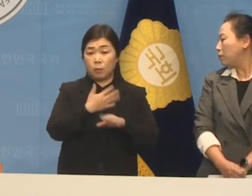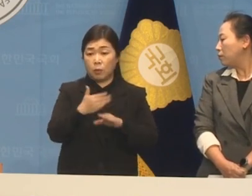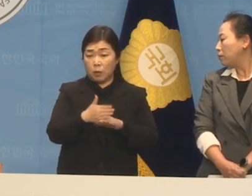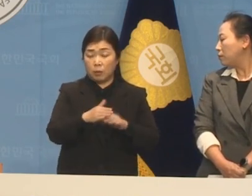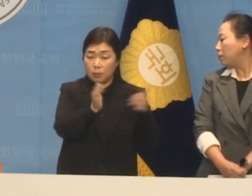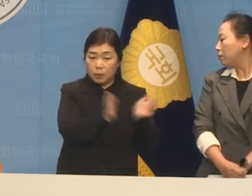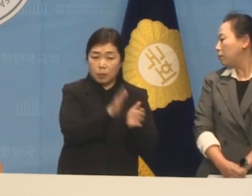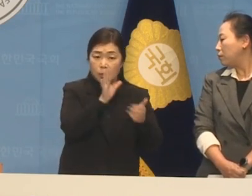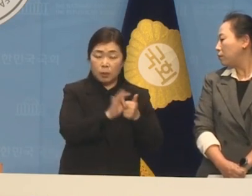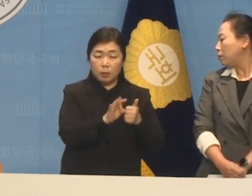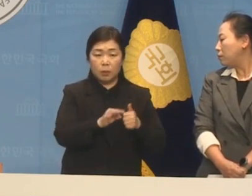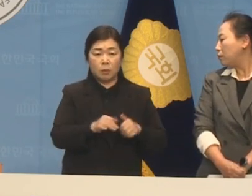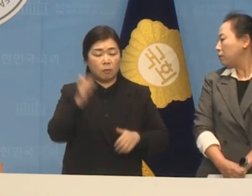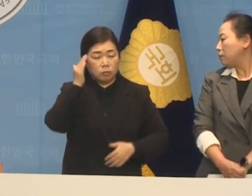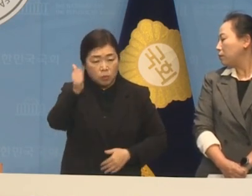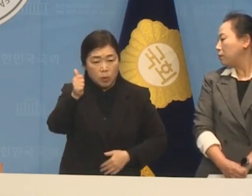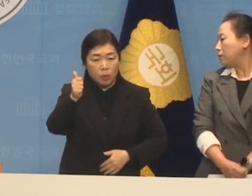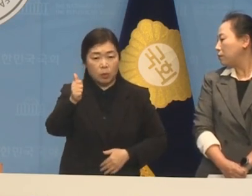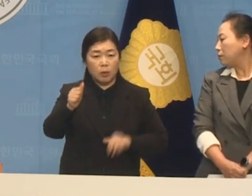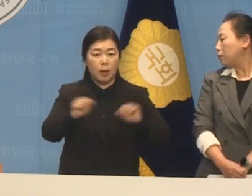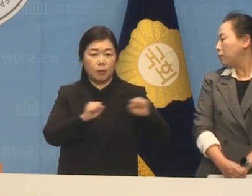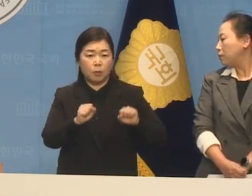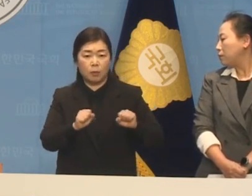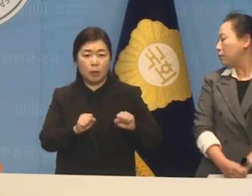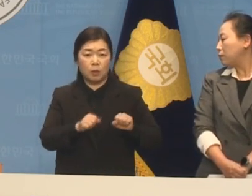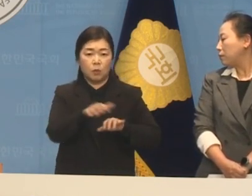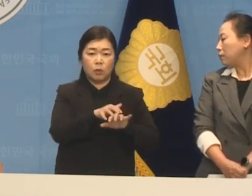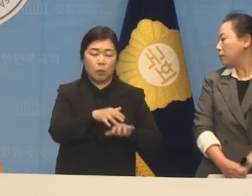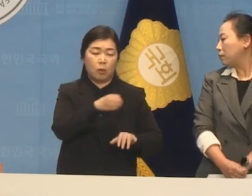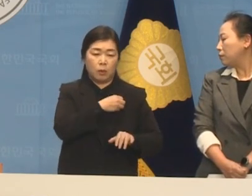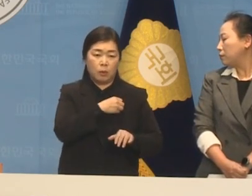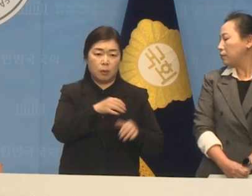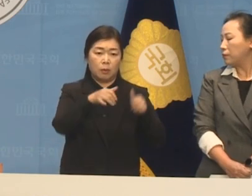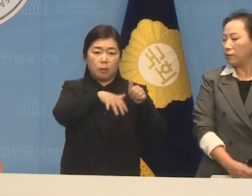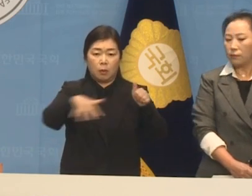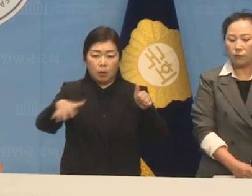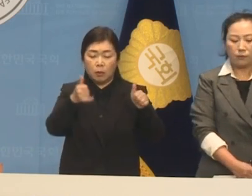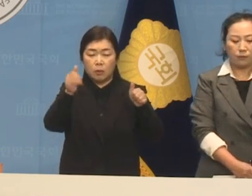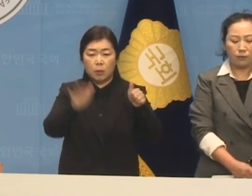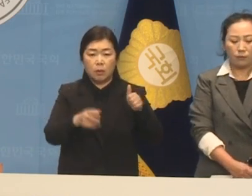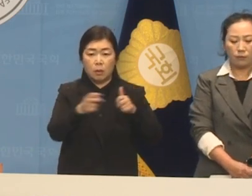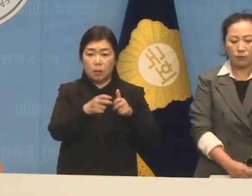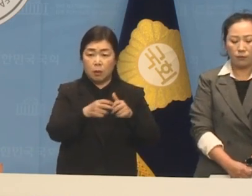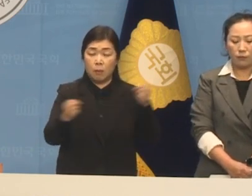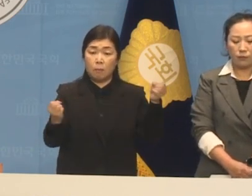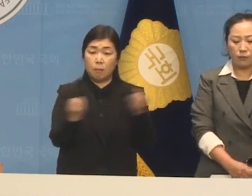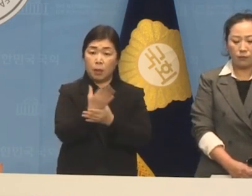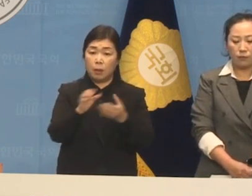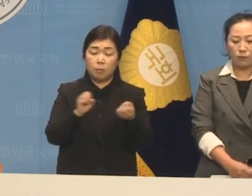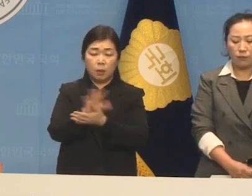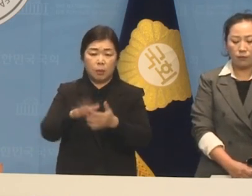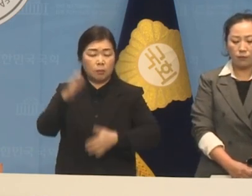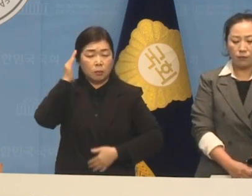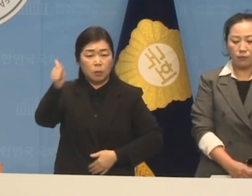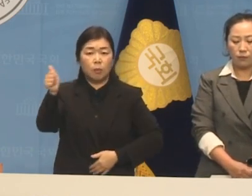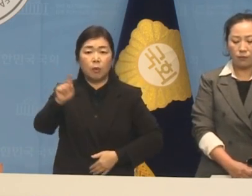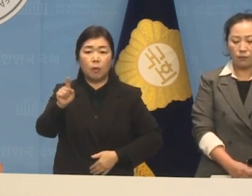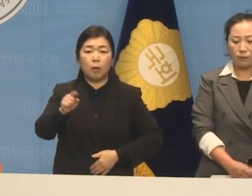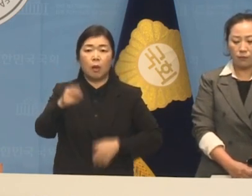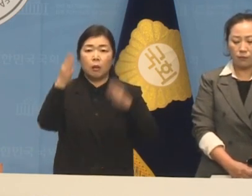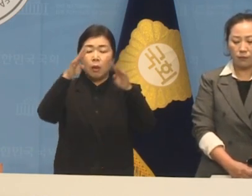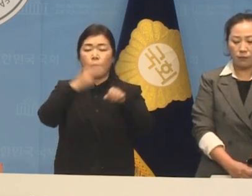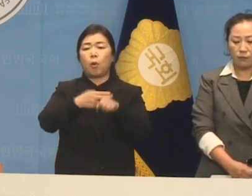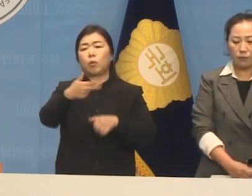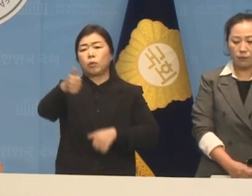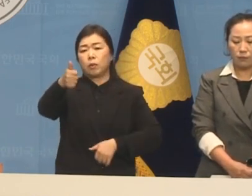조직폭력배는 조폭 두목, 행동대장 조직원으로 구성되어 있는데 의료대란의 두목은 대학병원